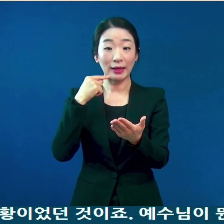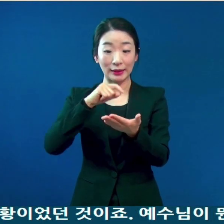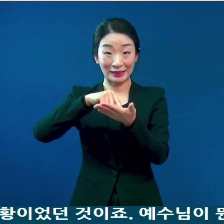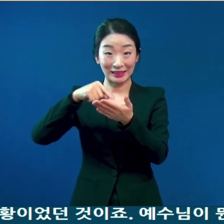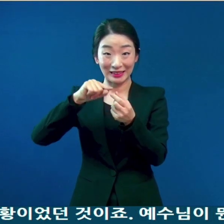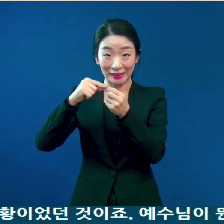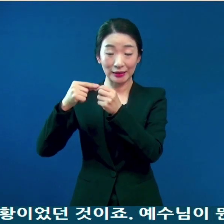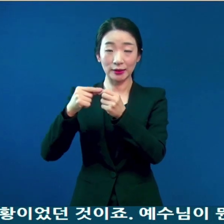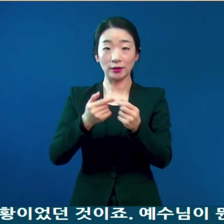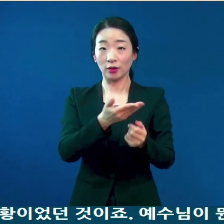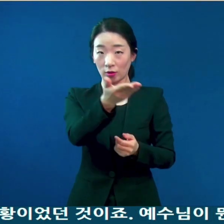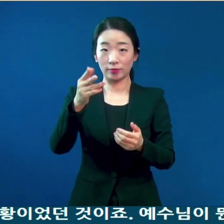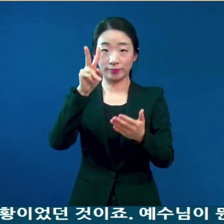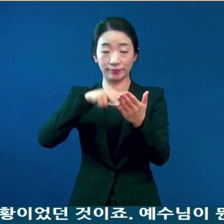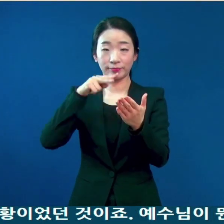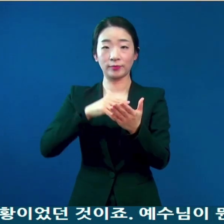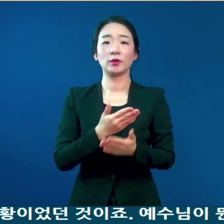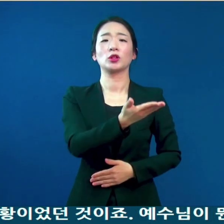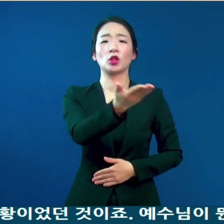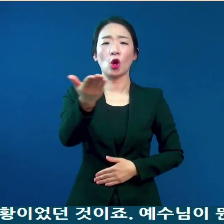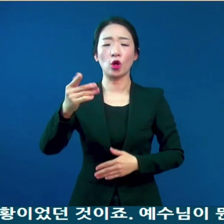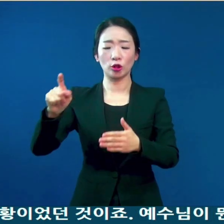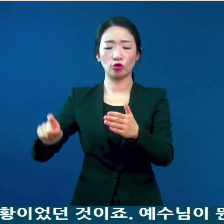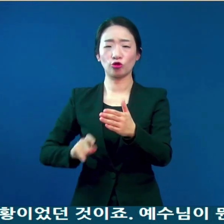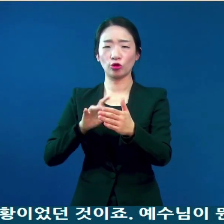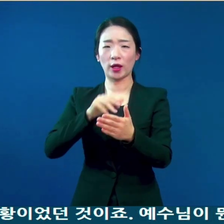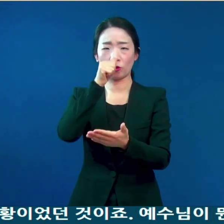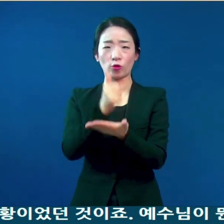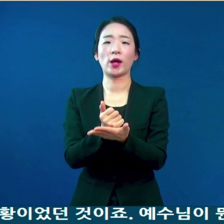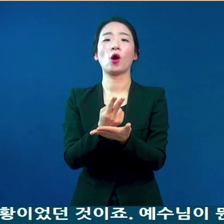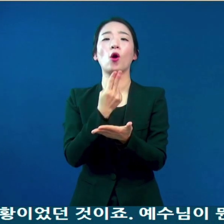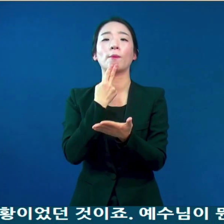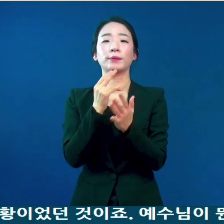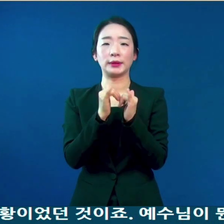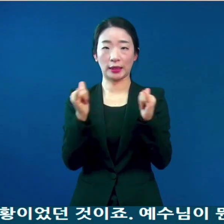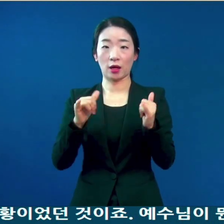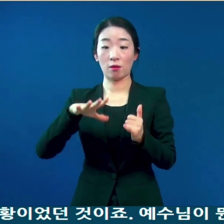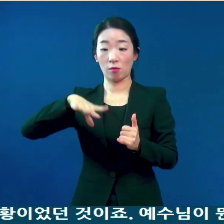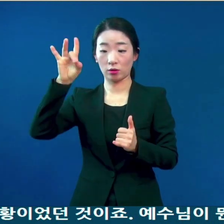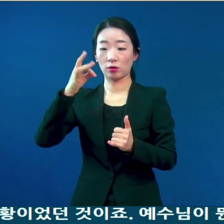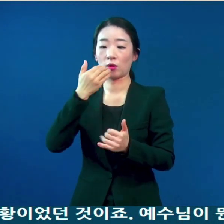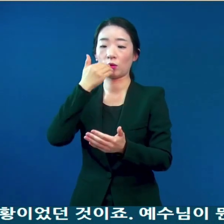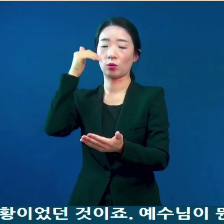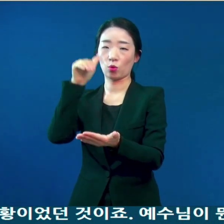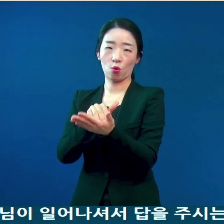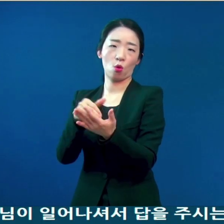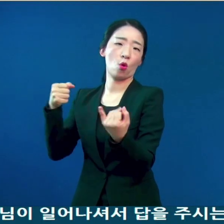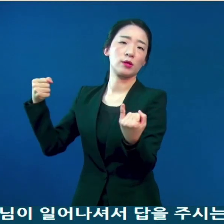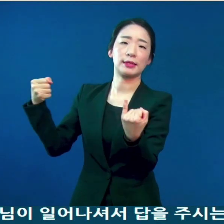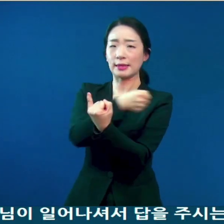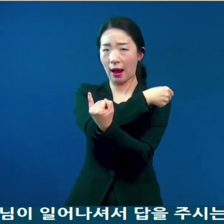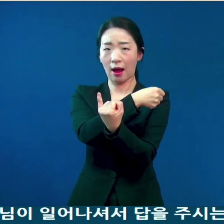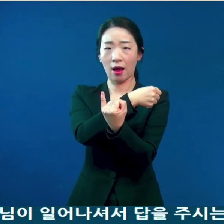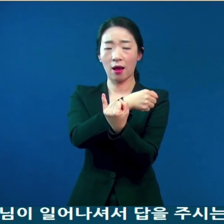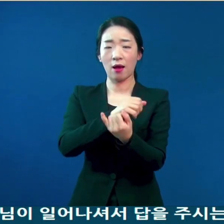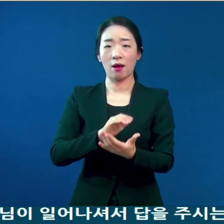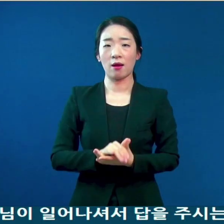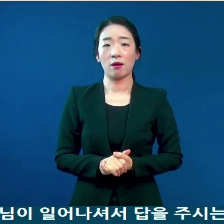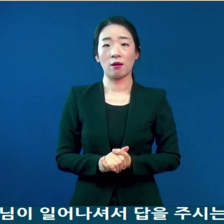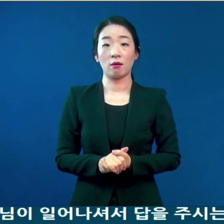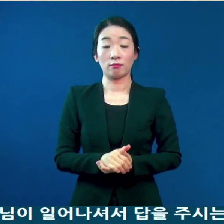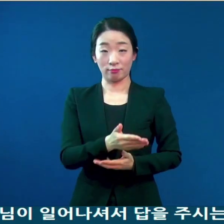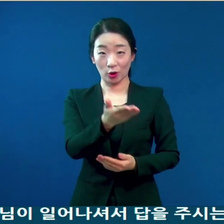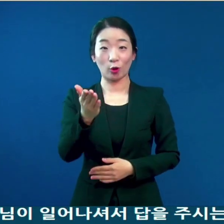읽겠습니다. 너희 중에 죄 없는 자가 먼저 돌로 치라. 알고